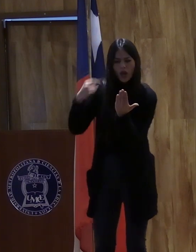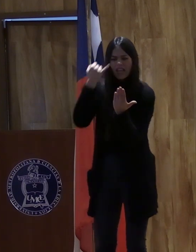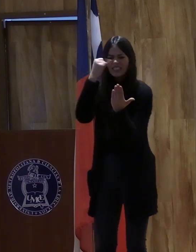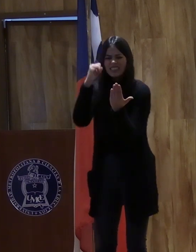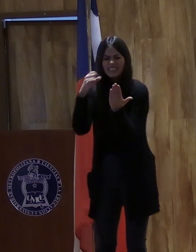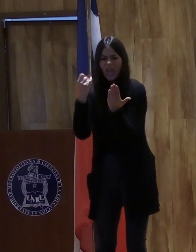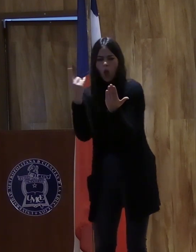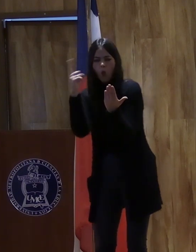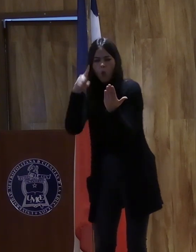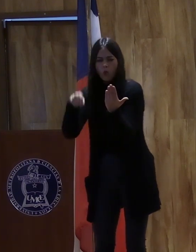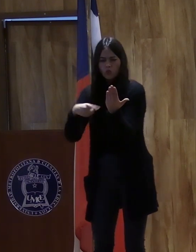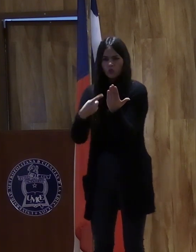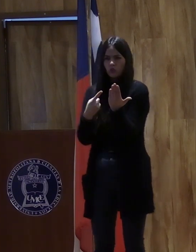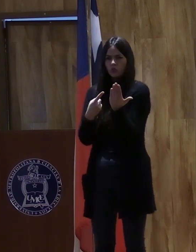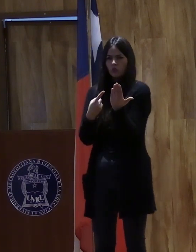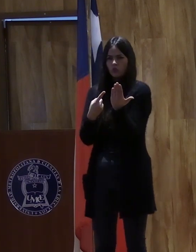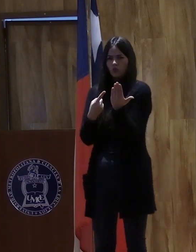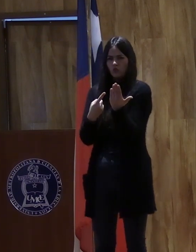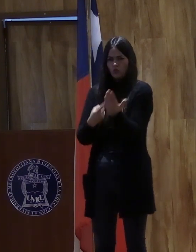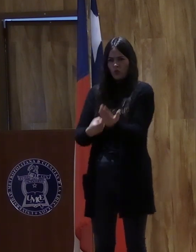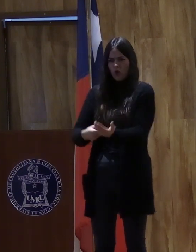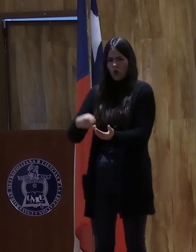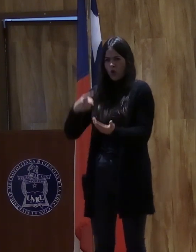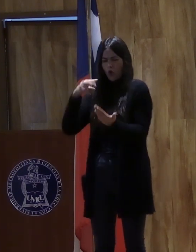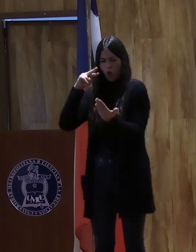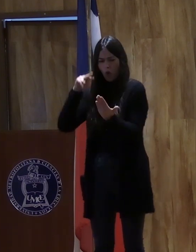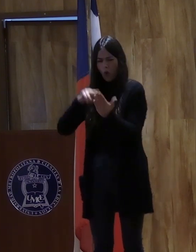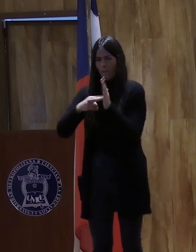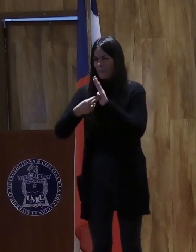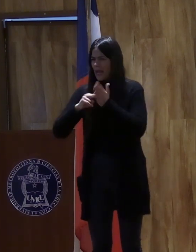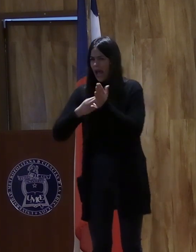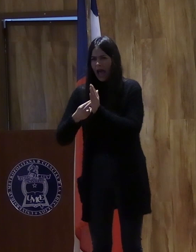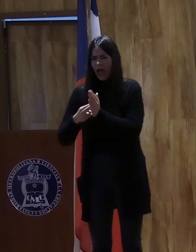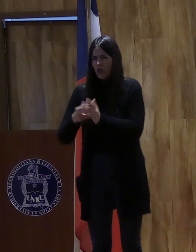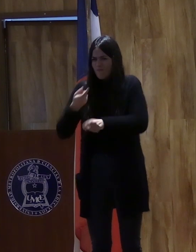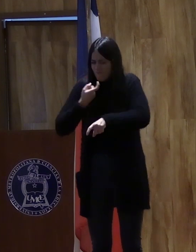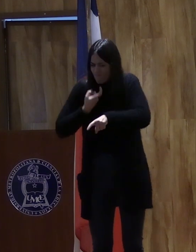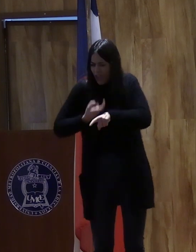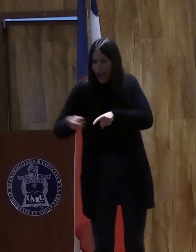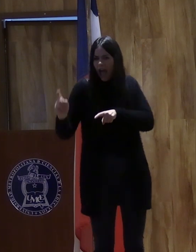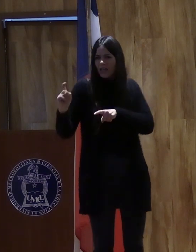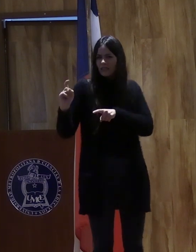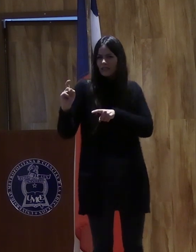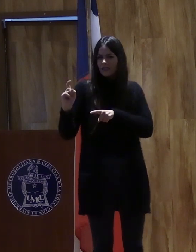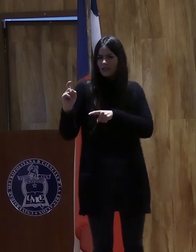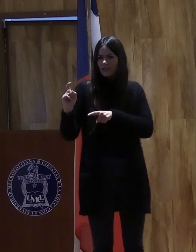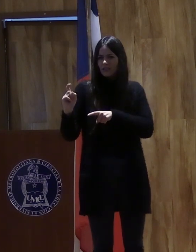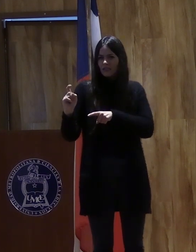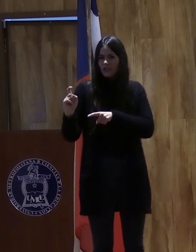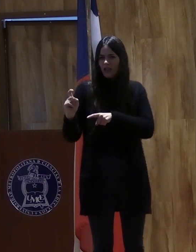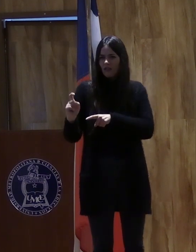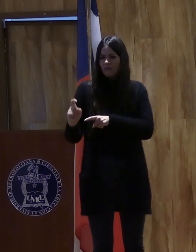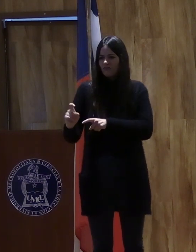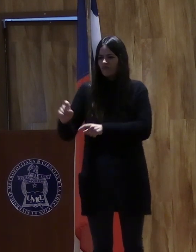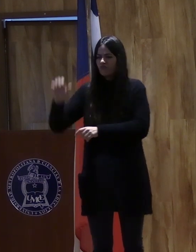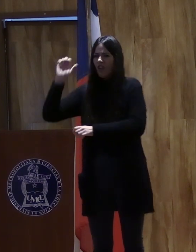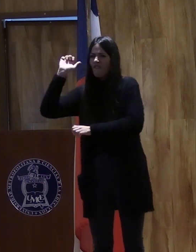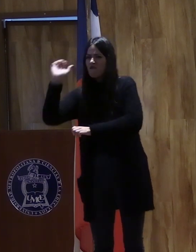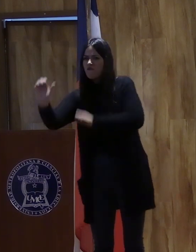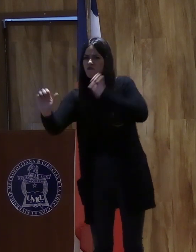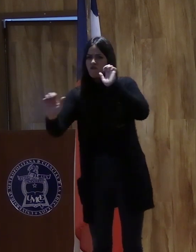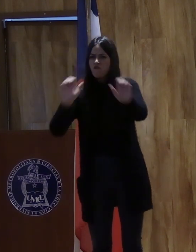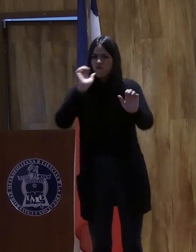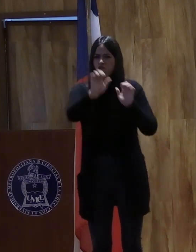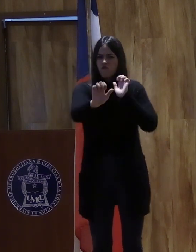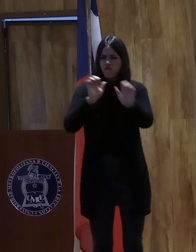un personaje más complejo que el diablo. El tipo era vengativo, violaba a toda mujer que se